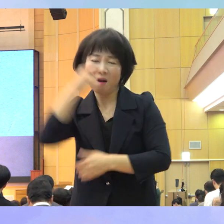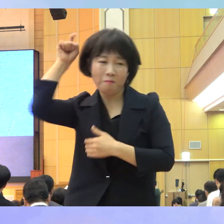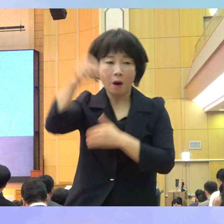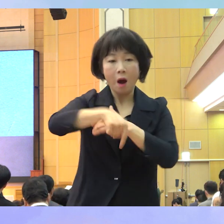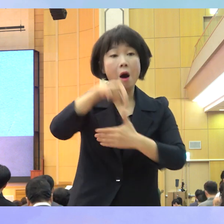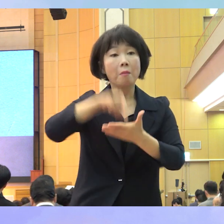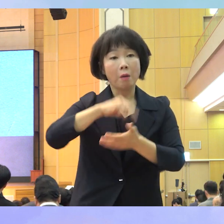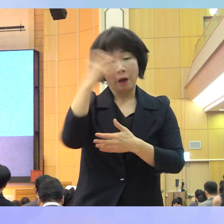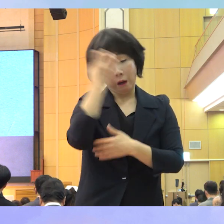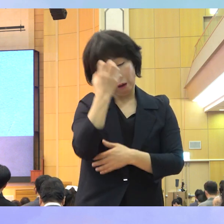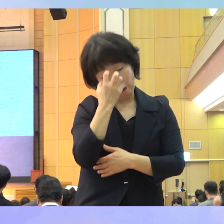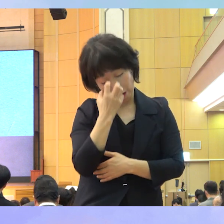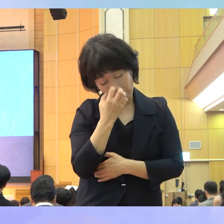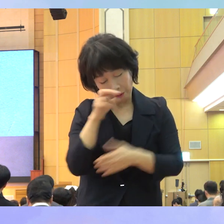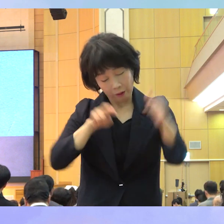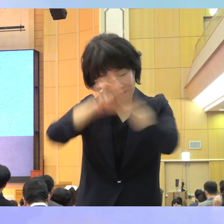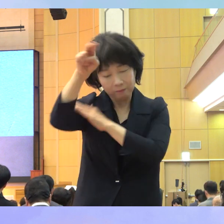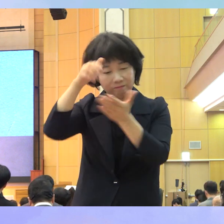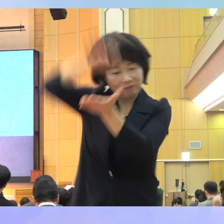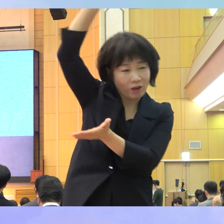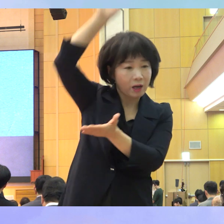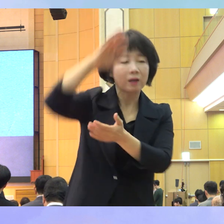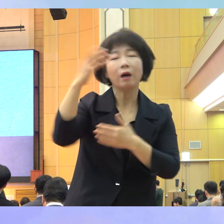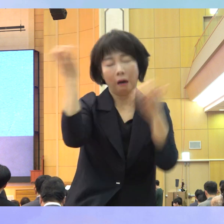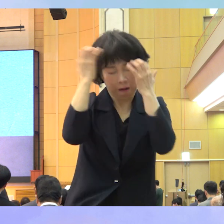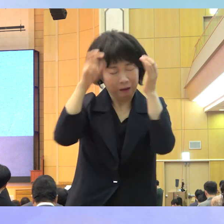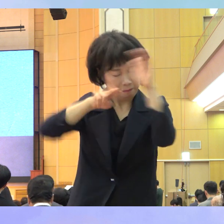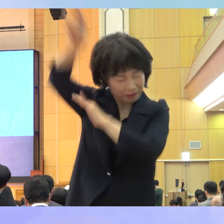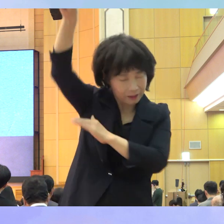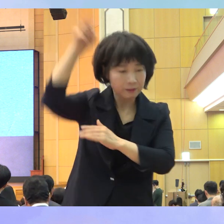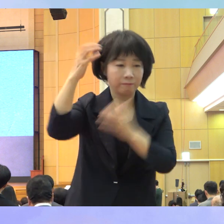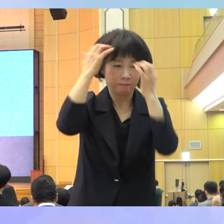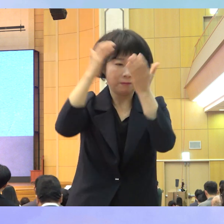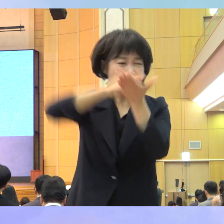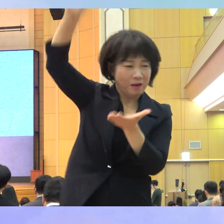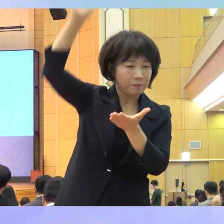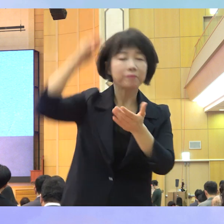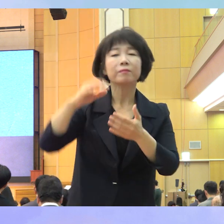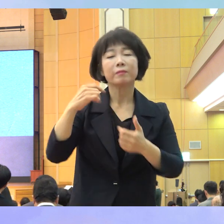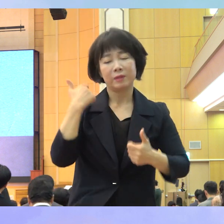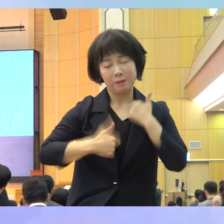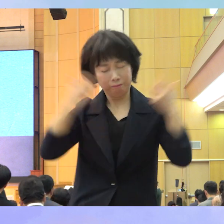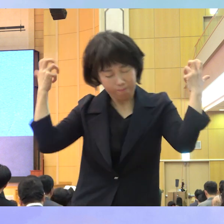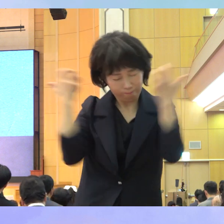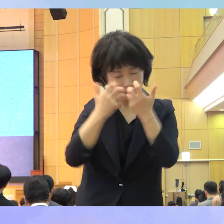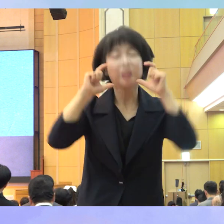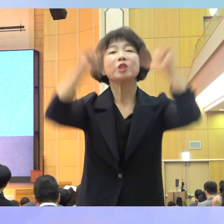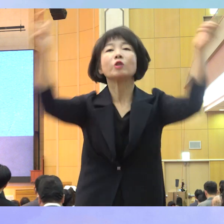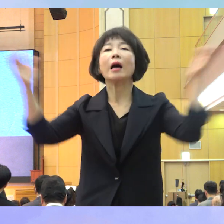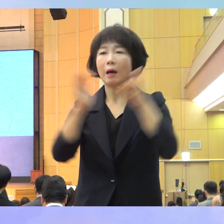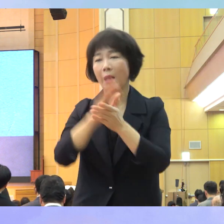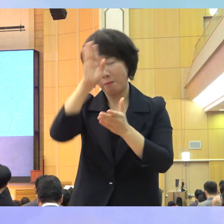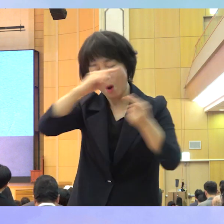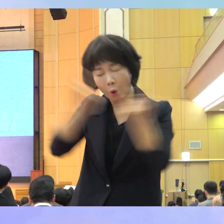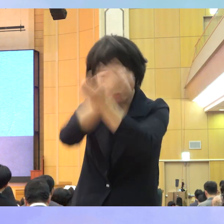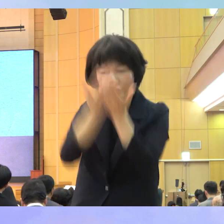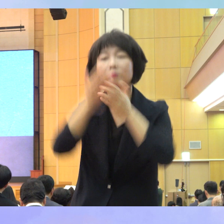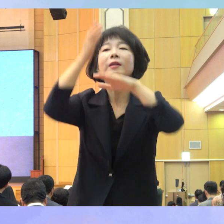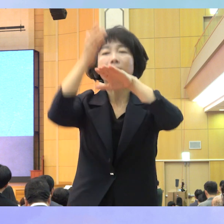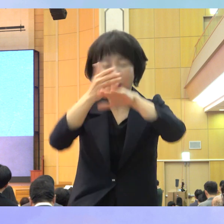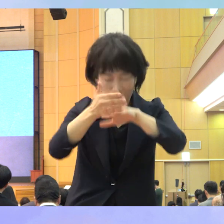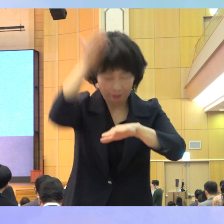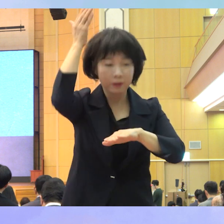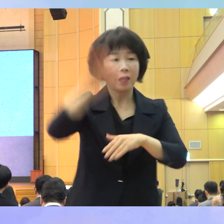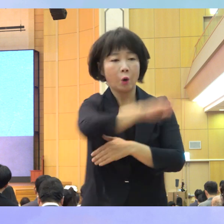마음의 우울은 떠나갈지어다, 괴로움은 멀어질지어다, 슬픔은 기쁨이 될지어다. 하나님 고쳐주심을